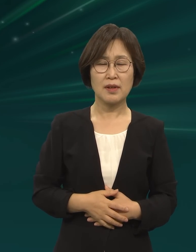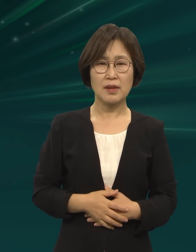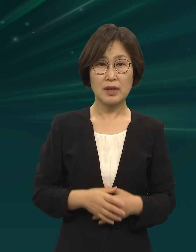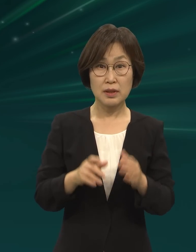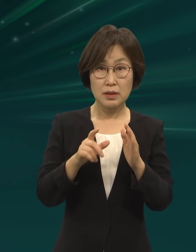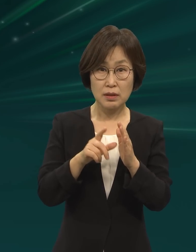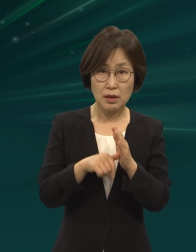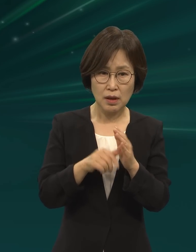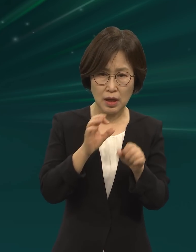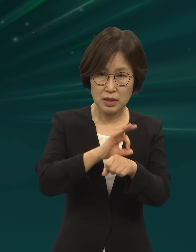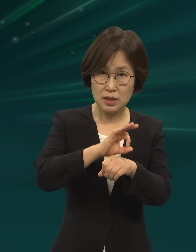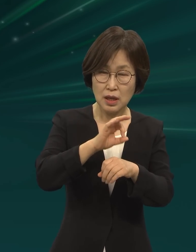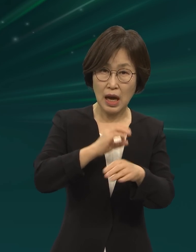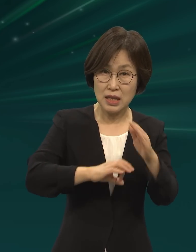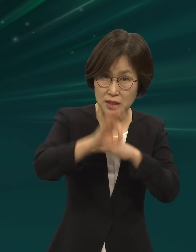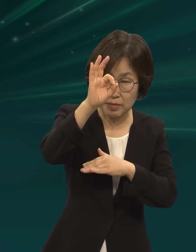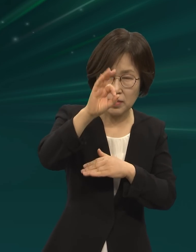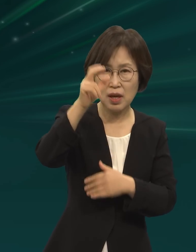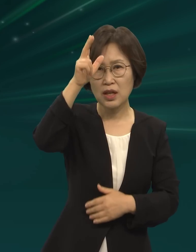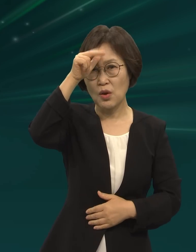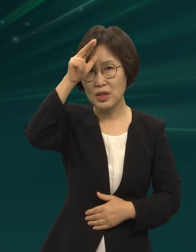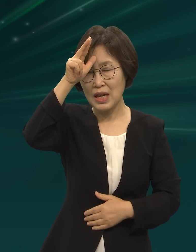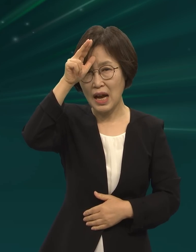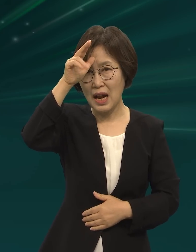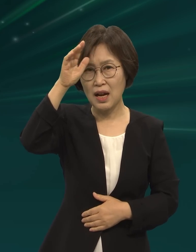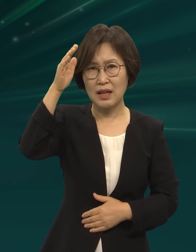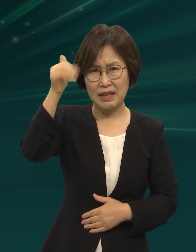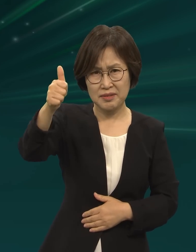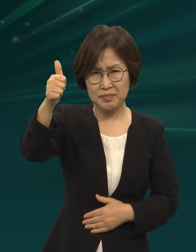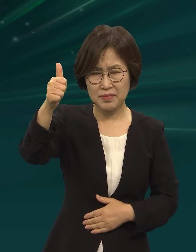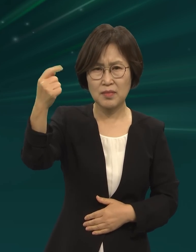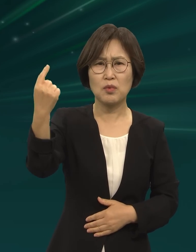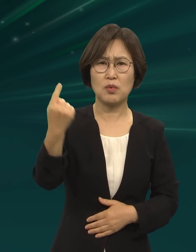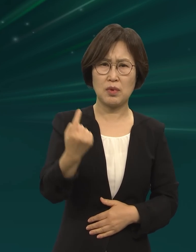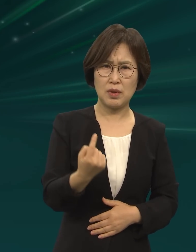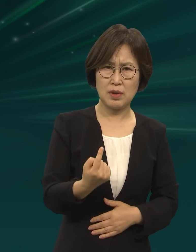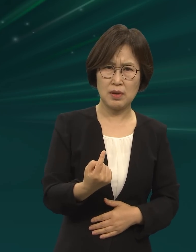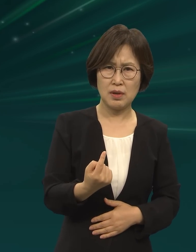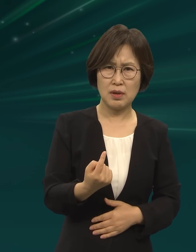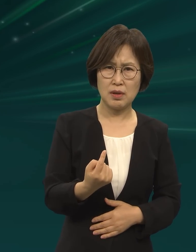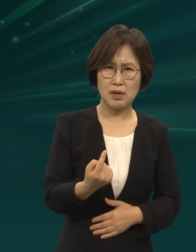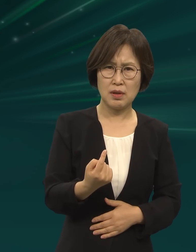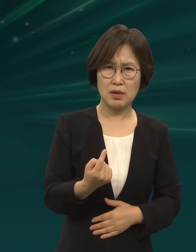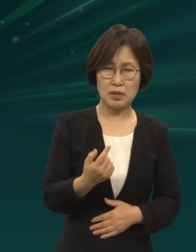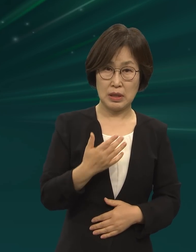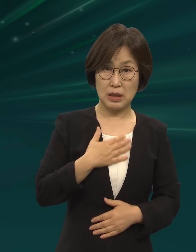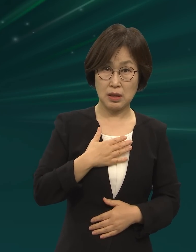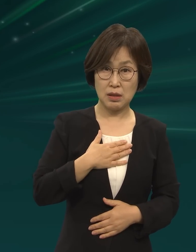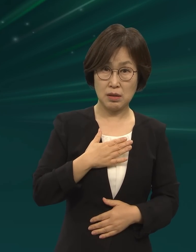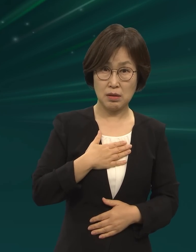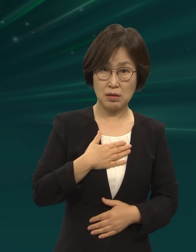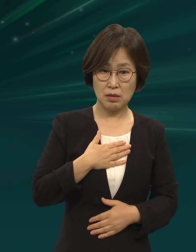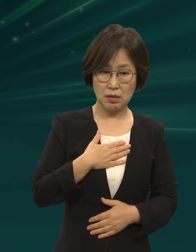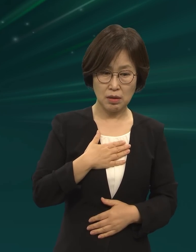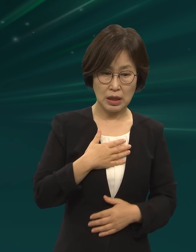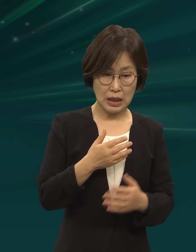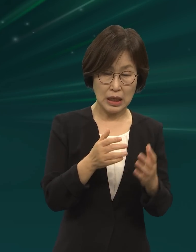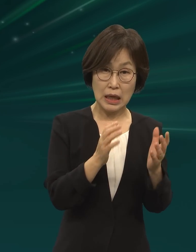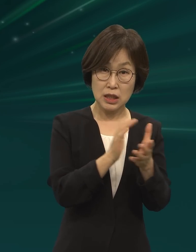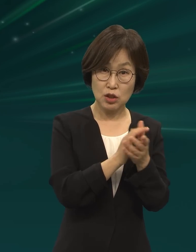그때 아침이 되니 경찰서 대표님이 왔습니다. 그래서 저를 혼자